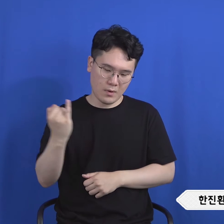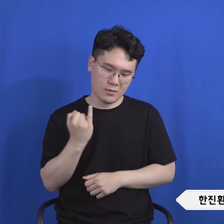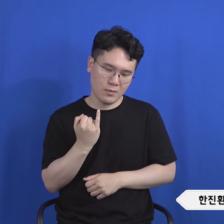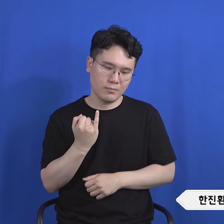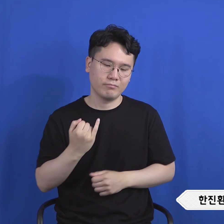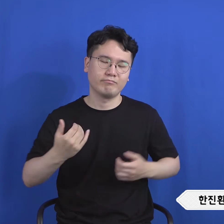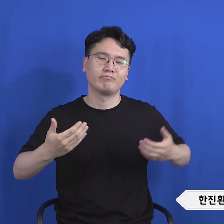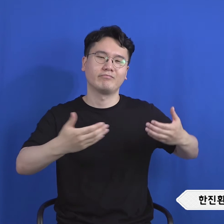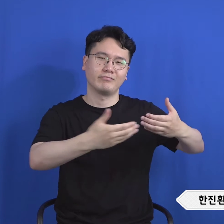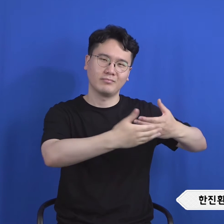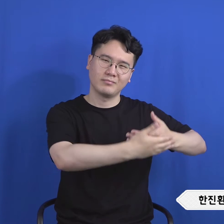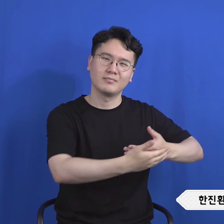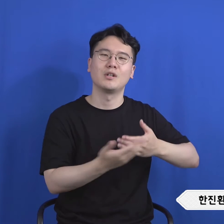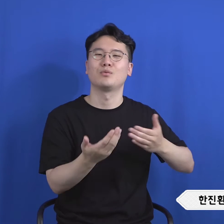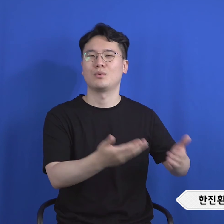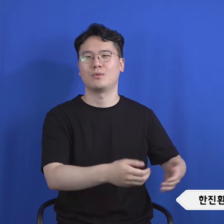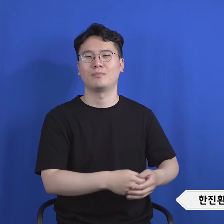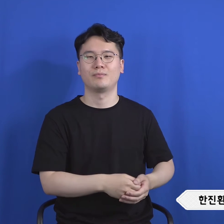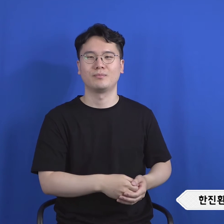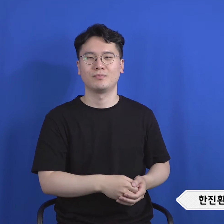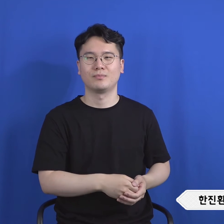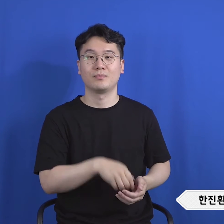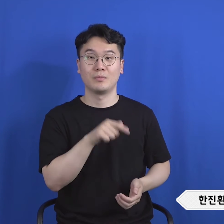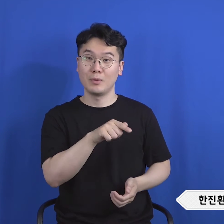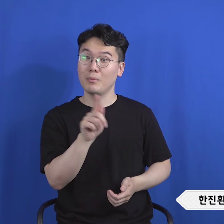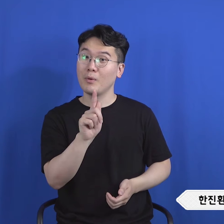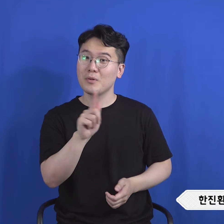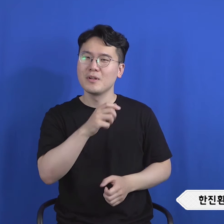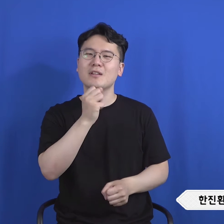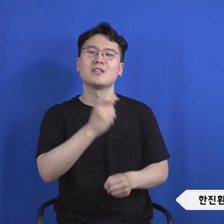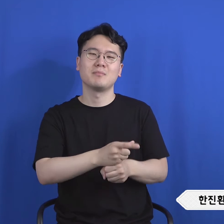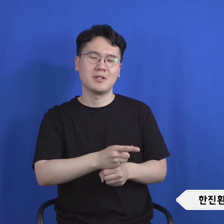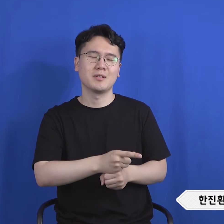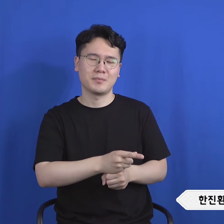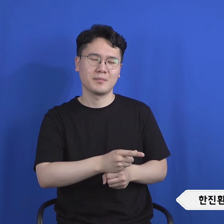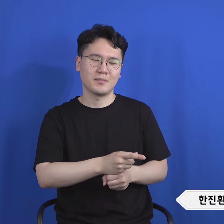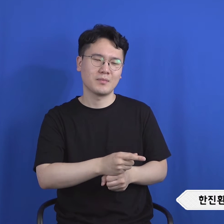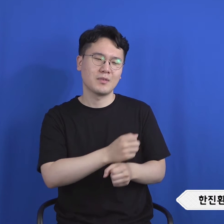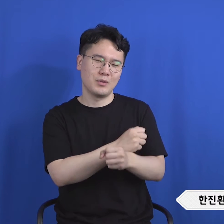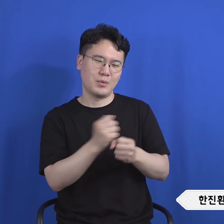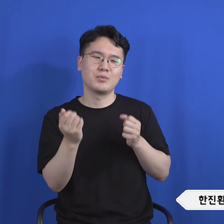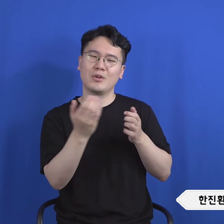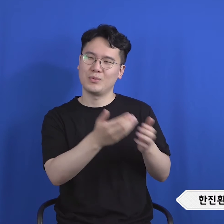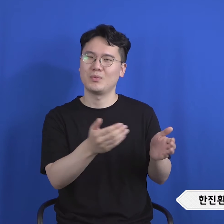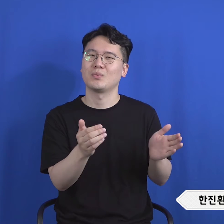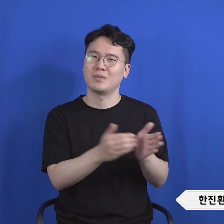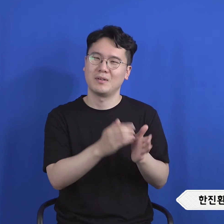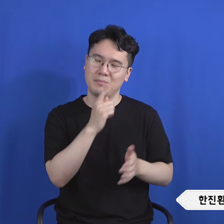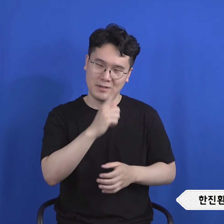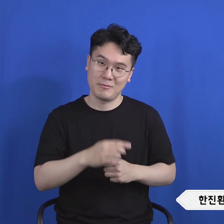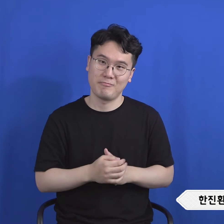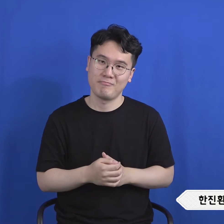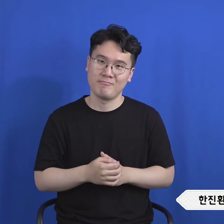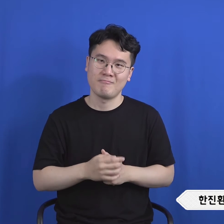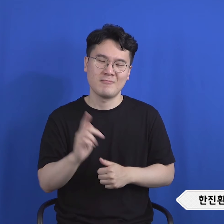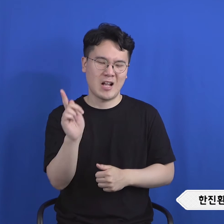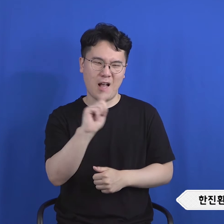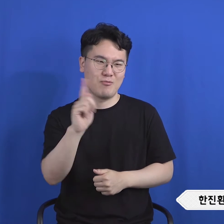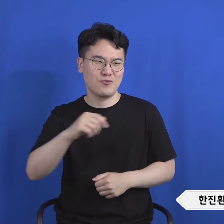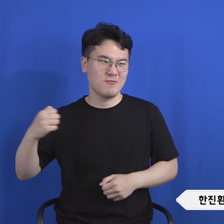안아줍니다. 그것은 다 용서했다는 뜻이죠. 아무리 벽장에 구멍을